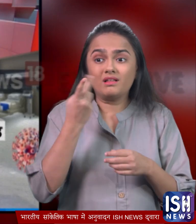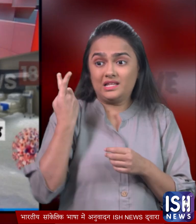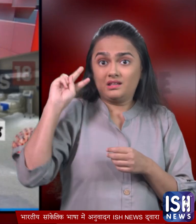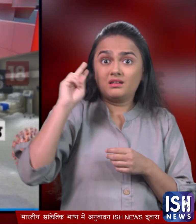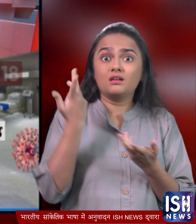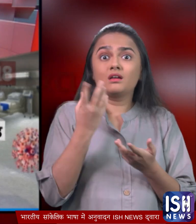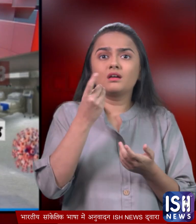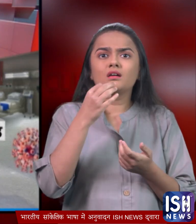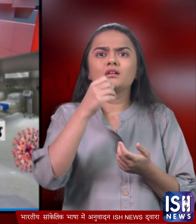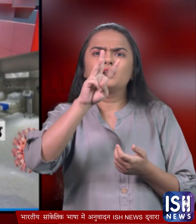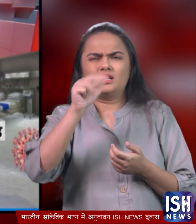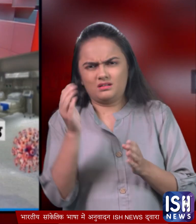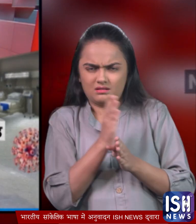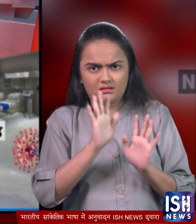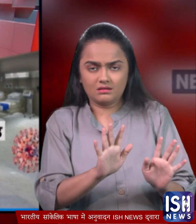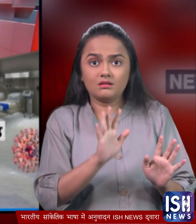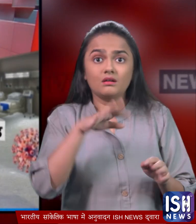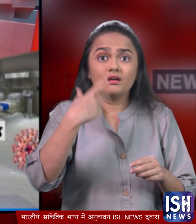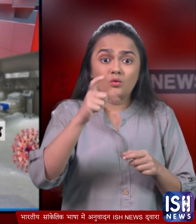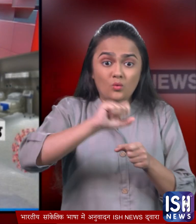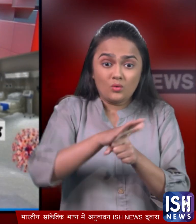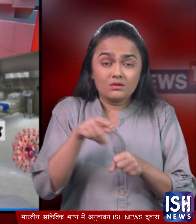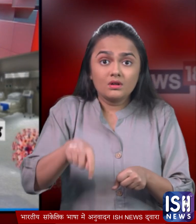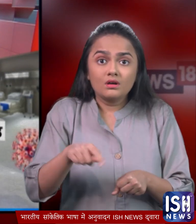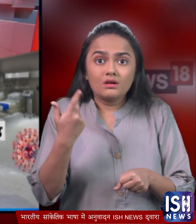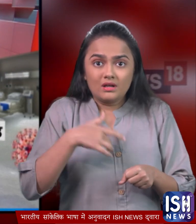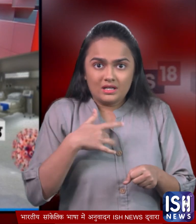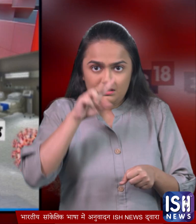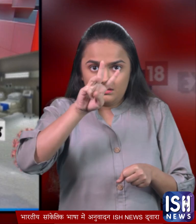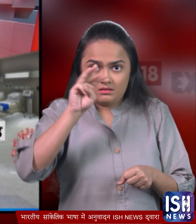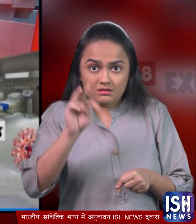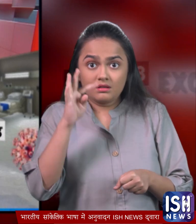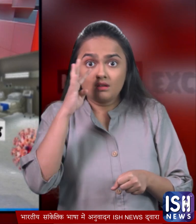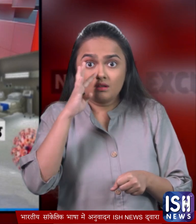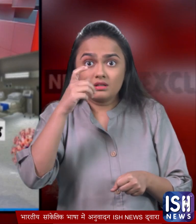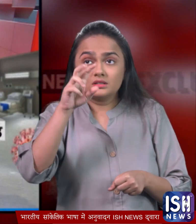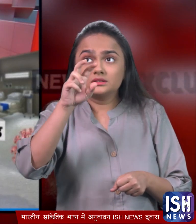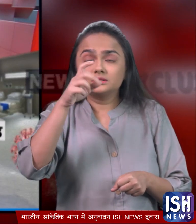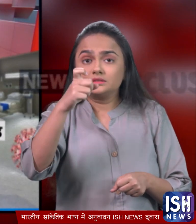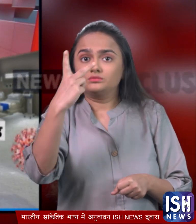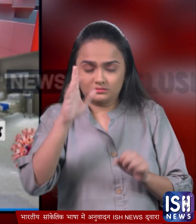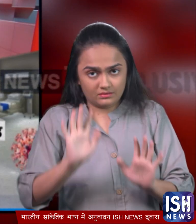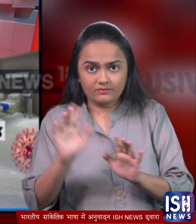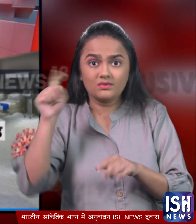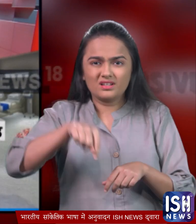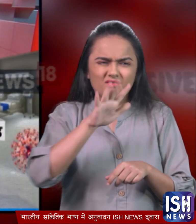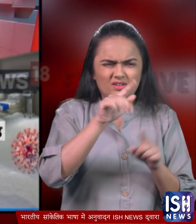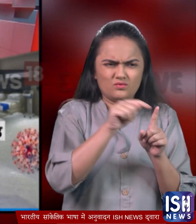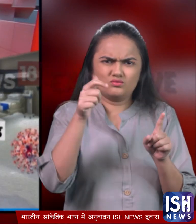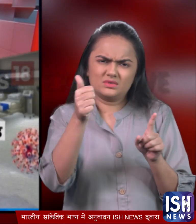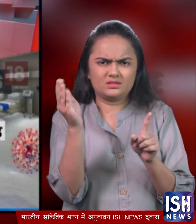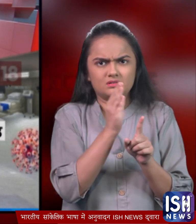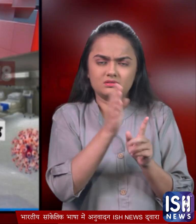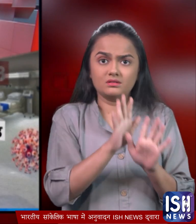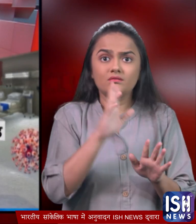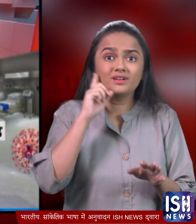जबकि यह संख्या 2 दिन पहले 63 थी। वहीं पश्चिम बंगाल में कोरोना मरीजों के लिए फिलहाल 23,947 बेड मौजूद हैं, जिनमें 5